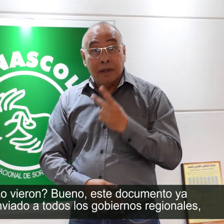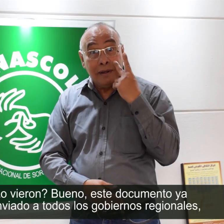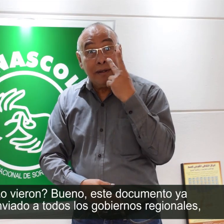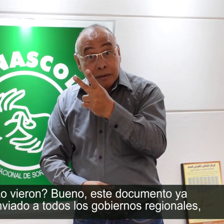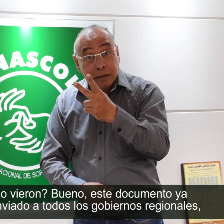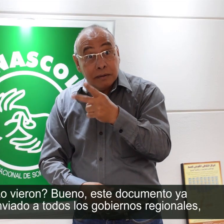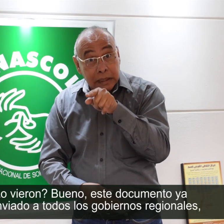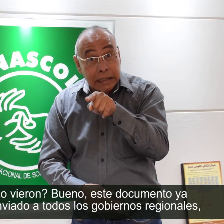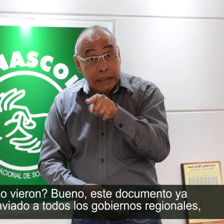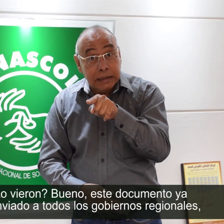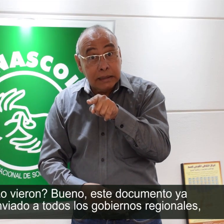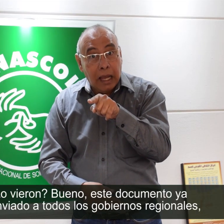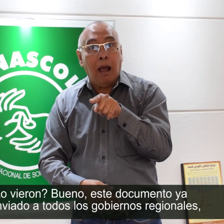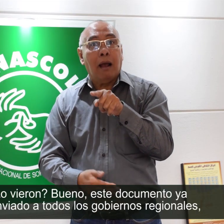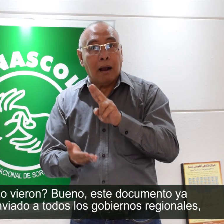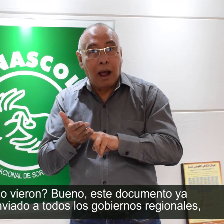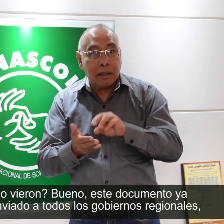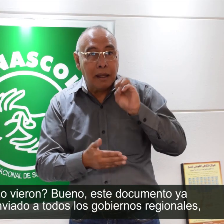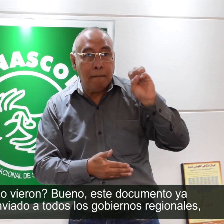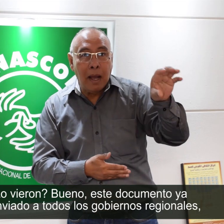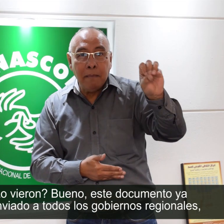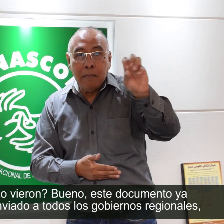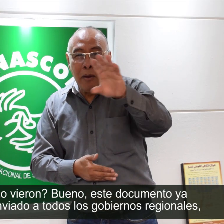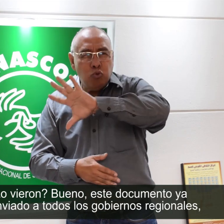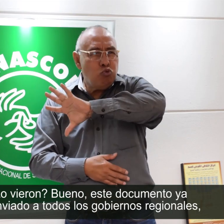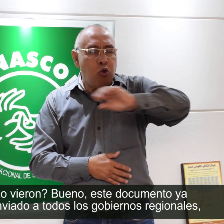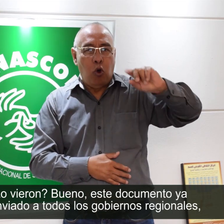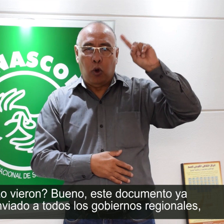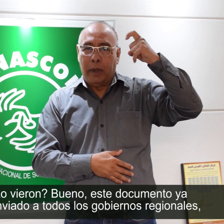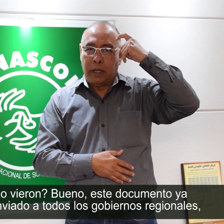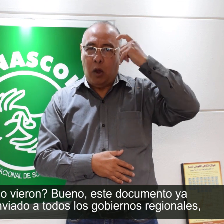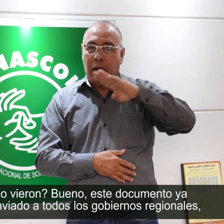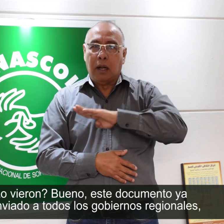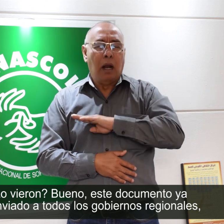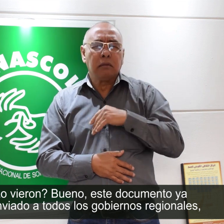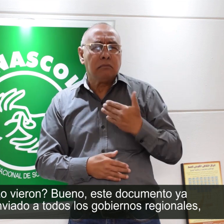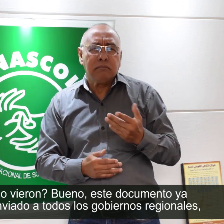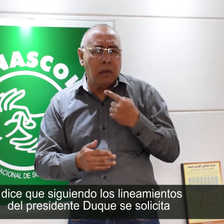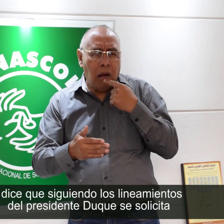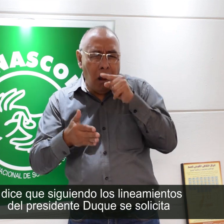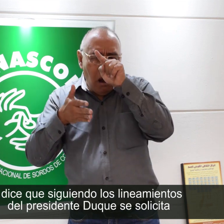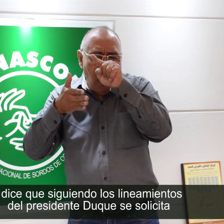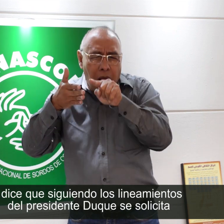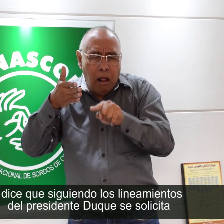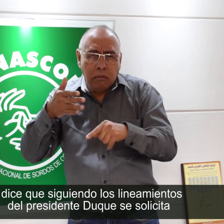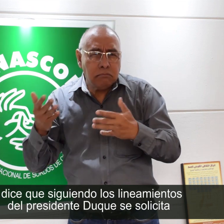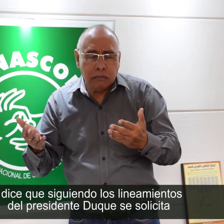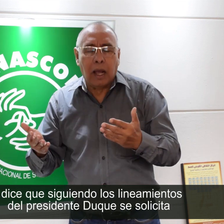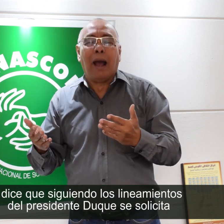¿Lo vieron? Bueno, este documento ya fue enviado a todos los gobiernos regionales y dice